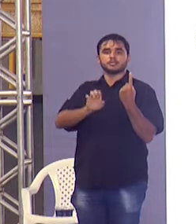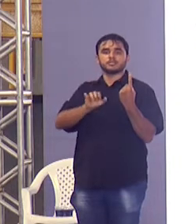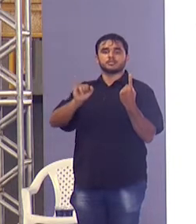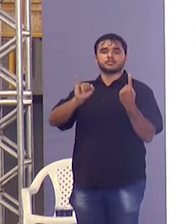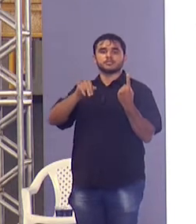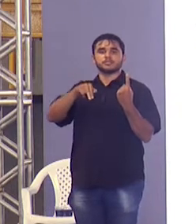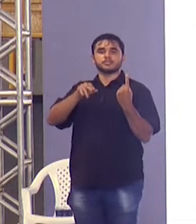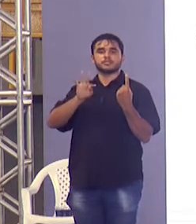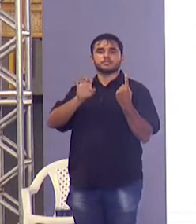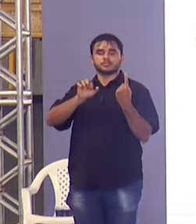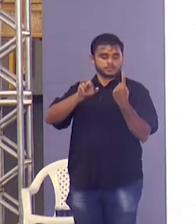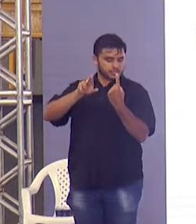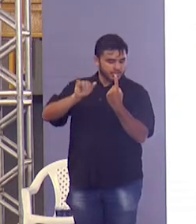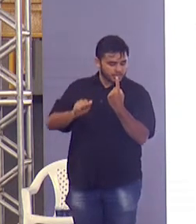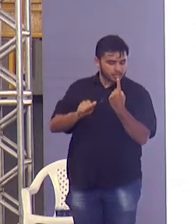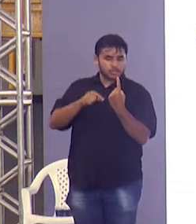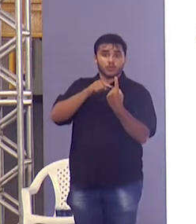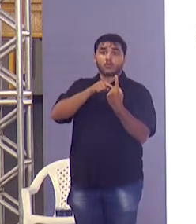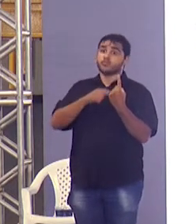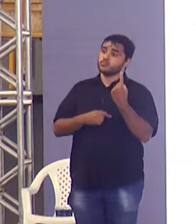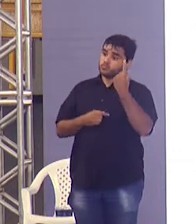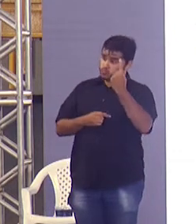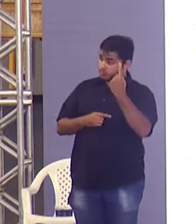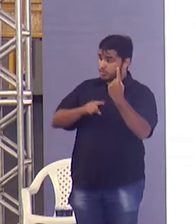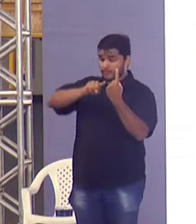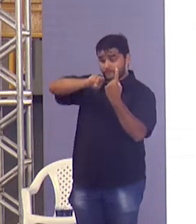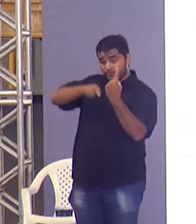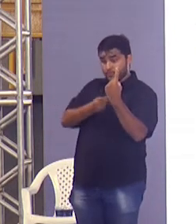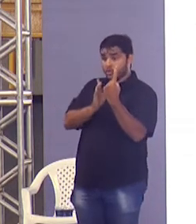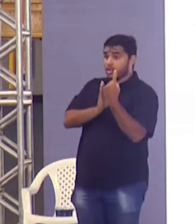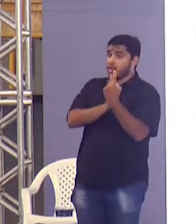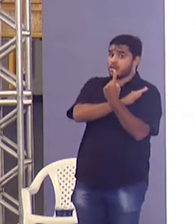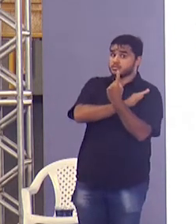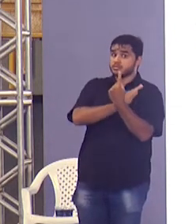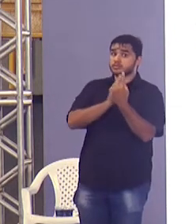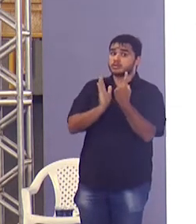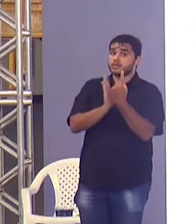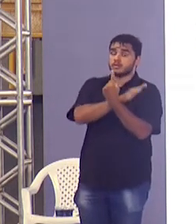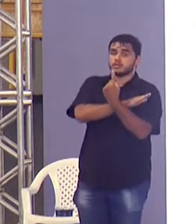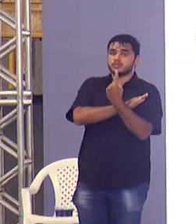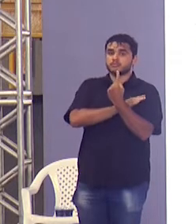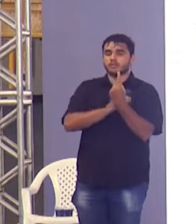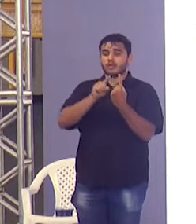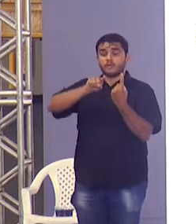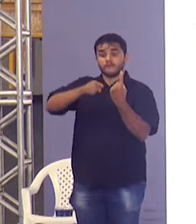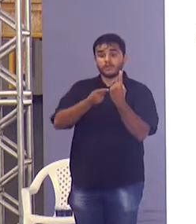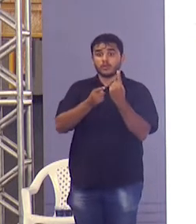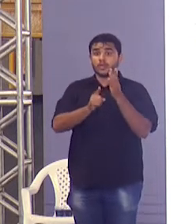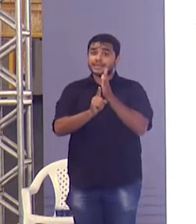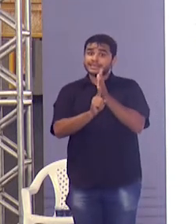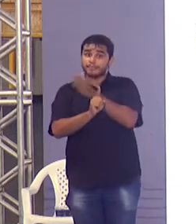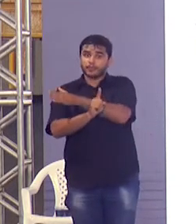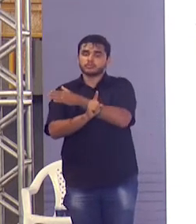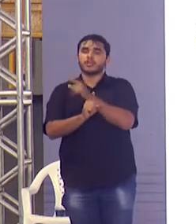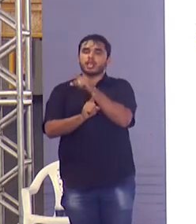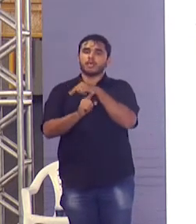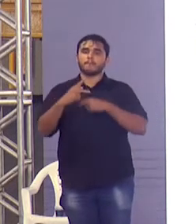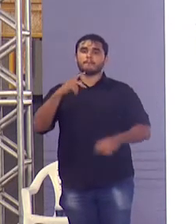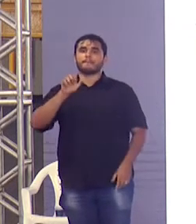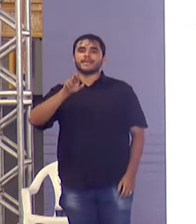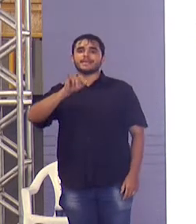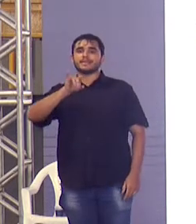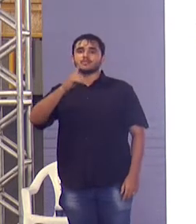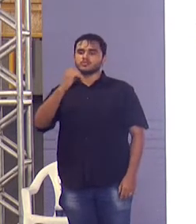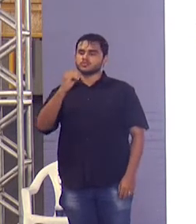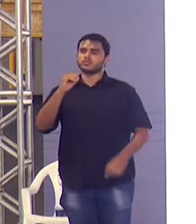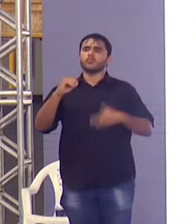dízima, a parte inteira é o número 1 e o período é o número 4. Agora vamos ver